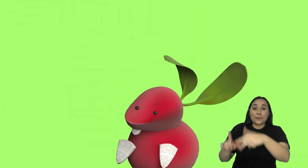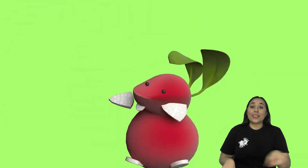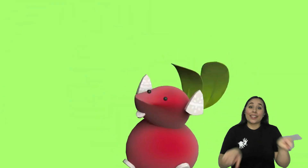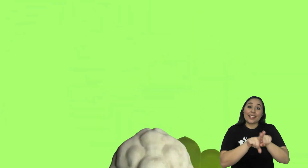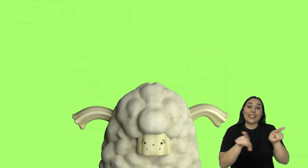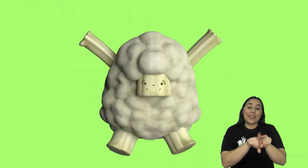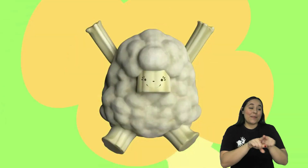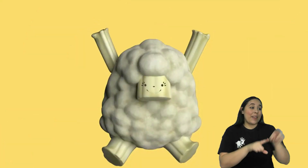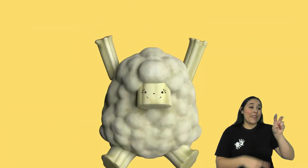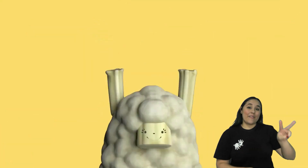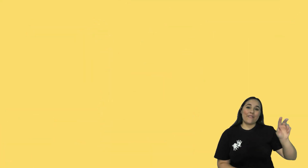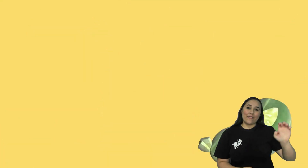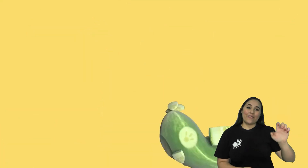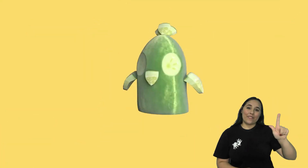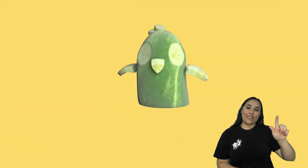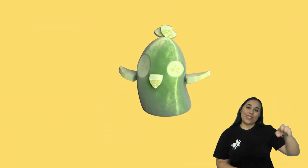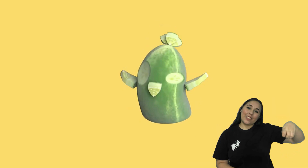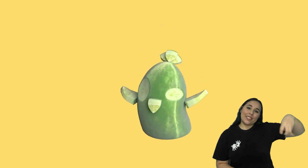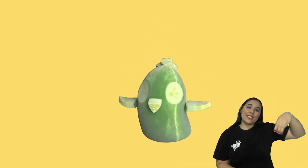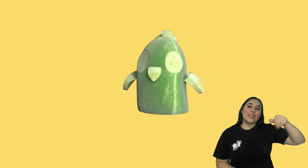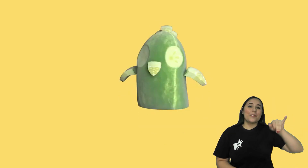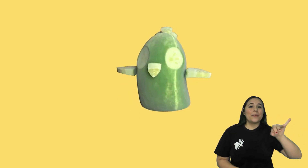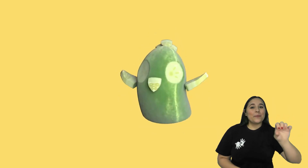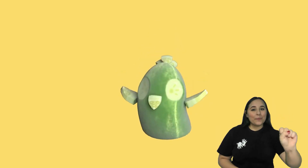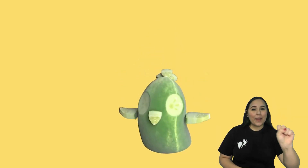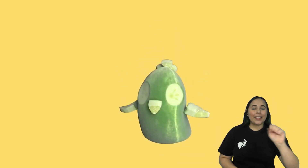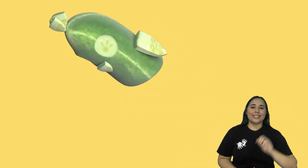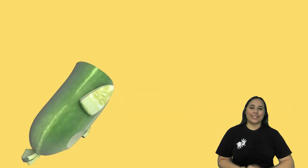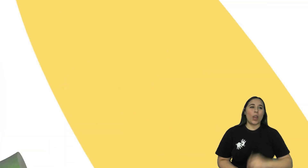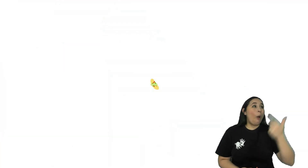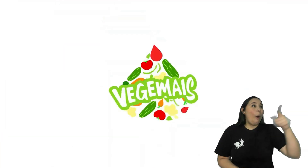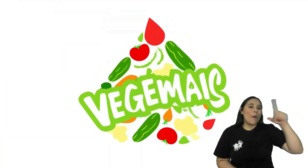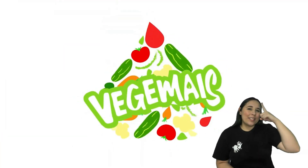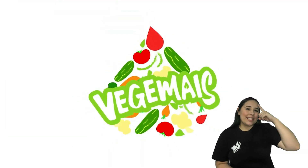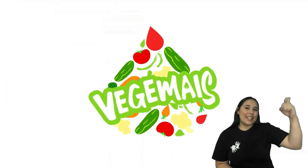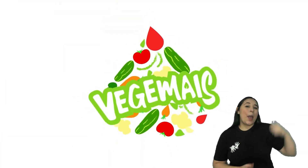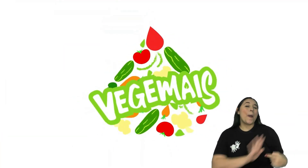VG+, e outras ideias que temos e vão ser lançadas em breve.